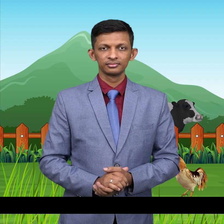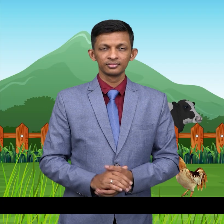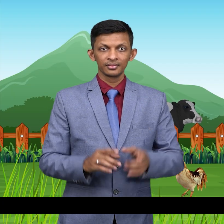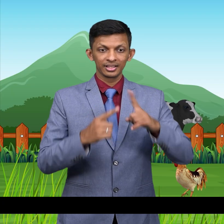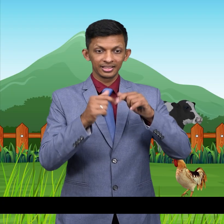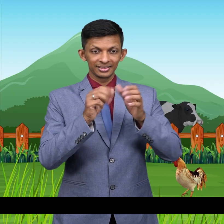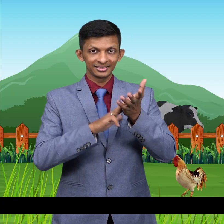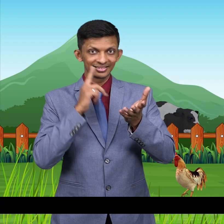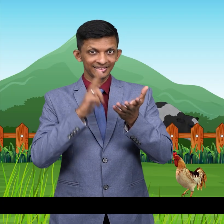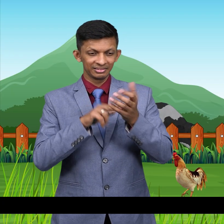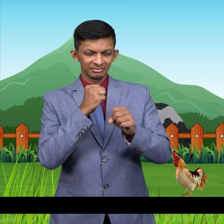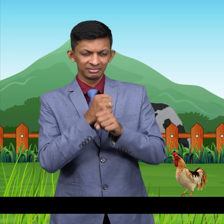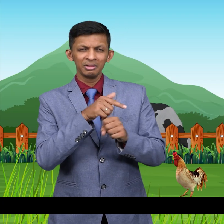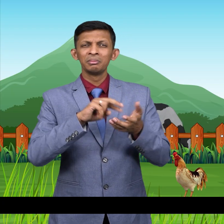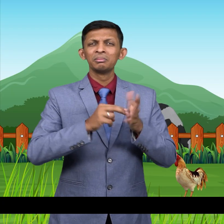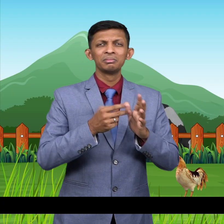पालतू बनाना: